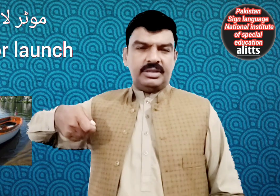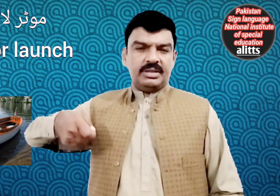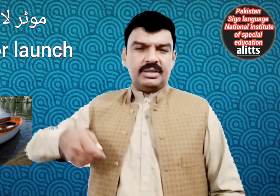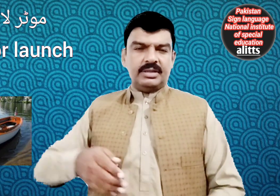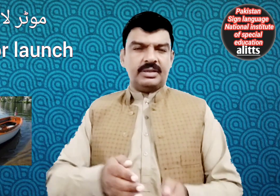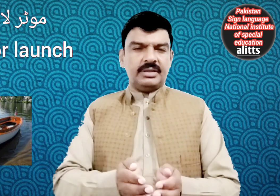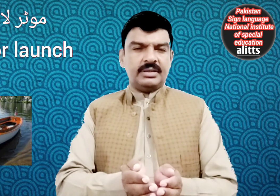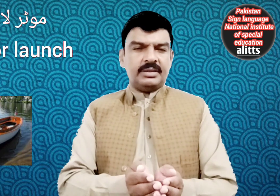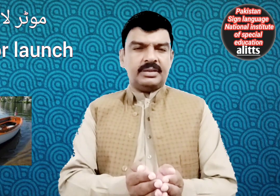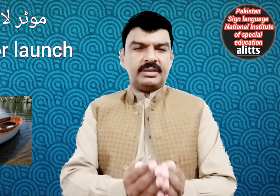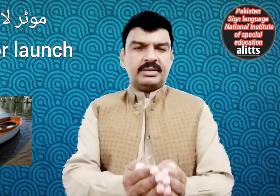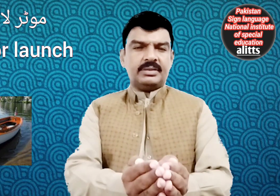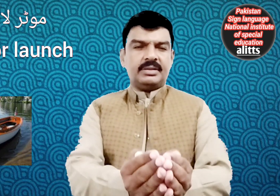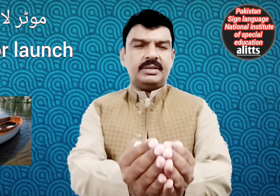जनरेटर।